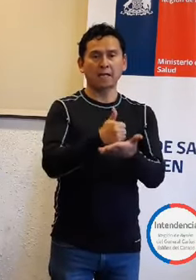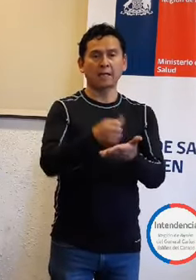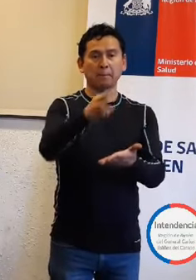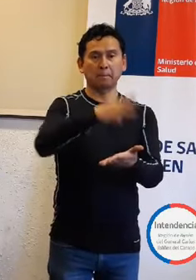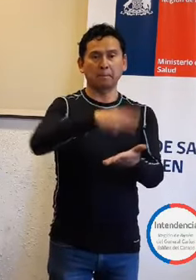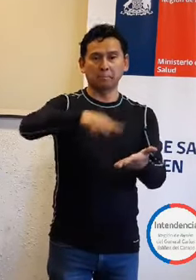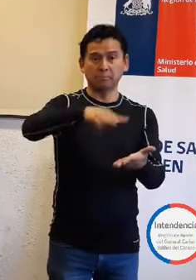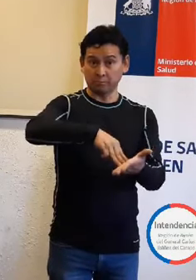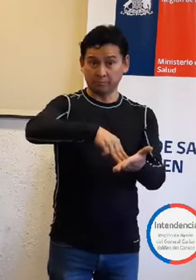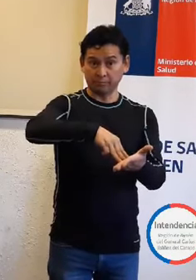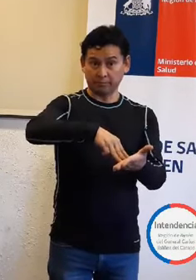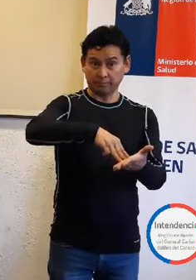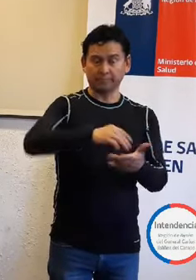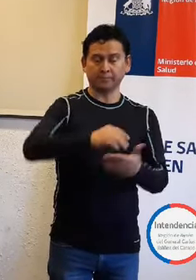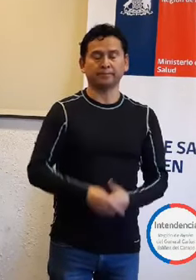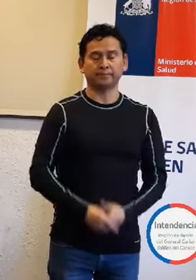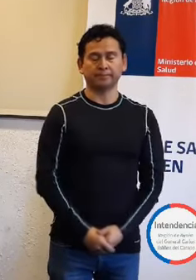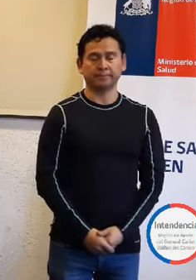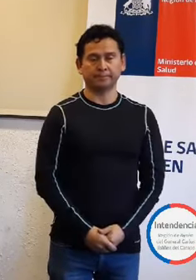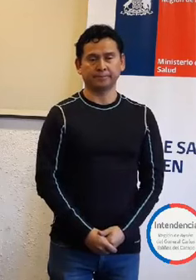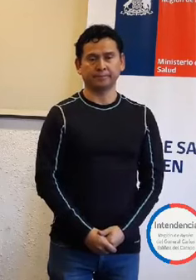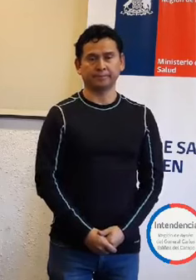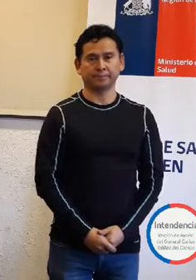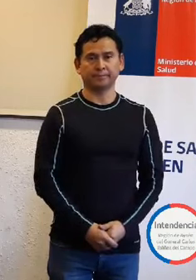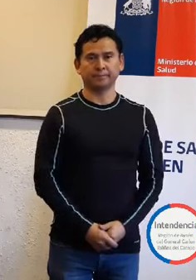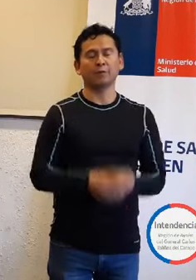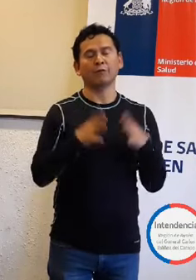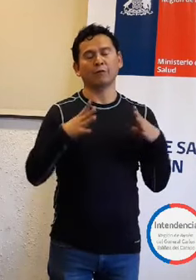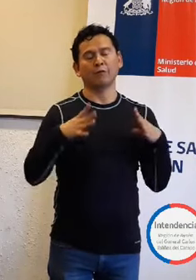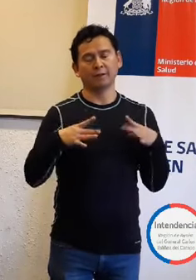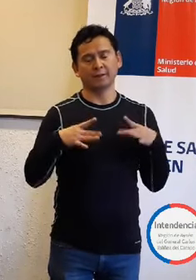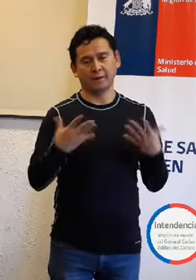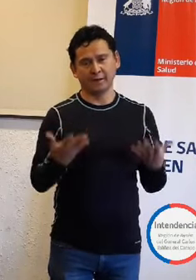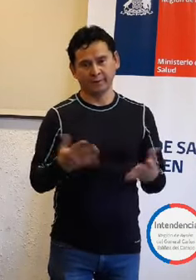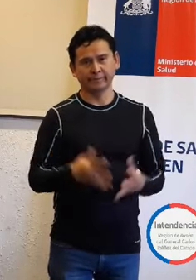en la localidad y comuna de Las Guaytecas. Muchas felicidades.